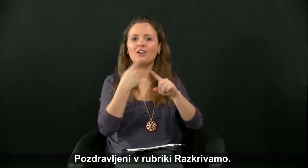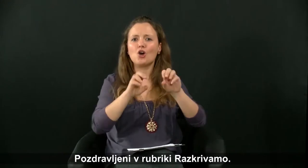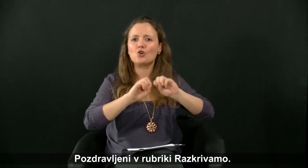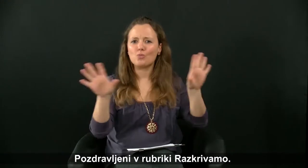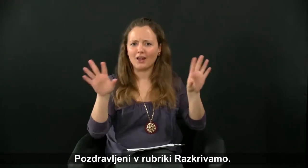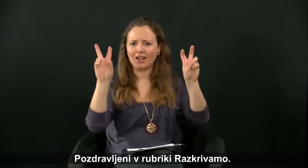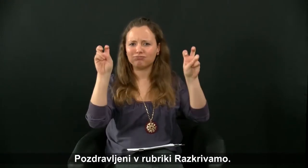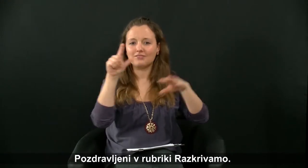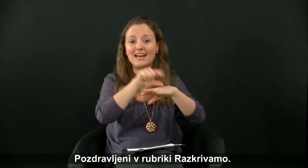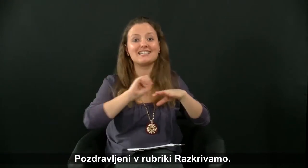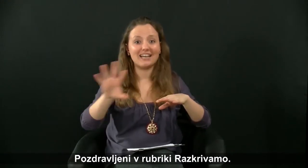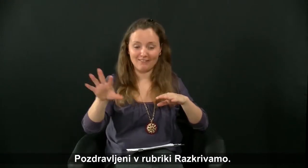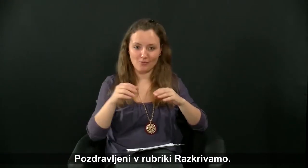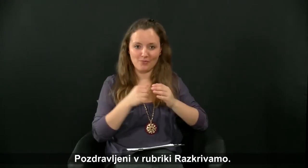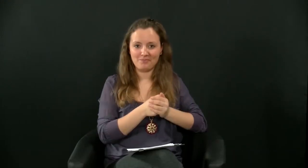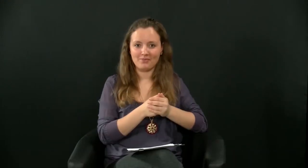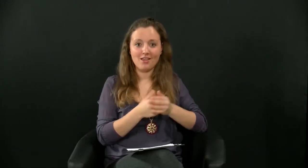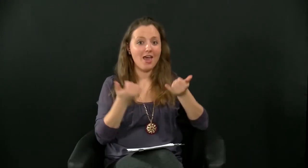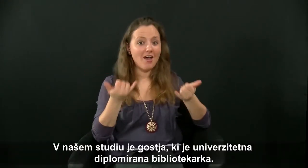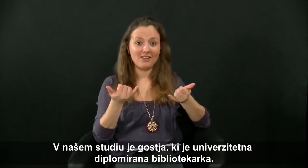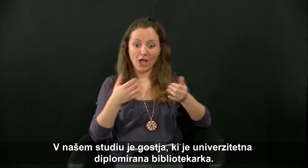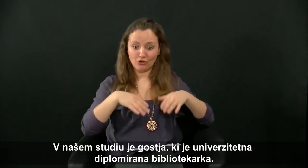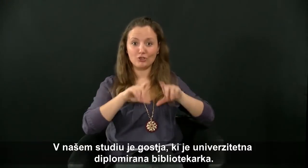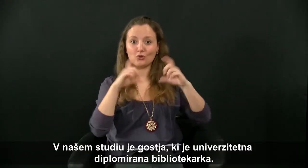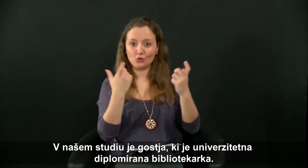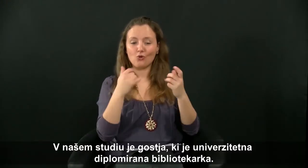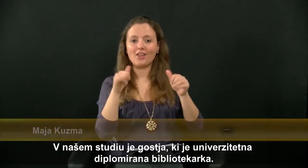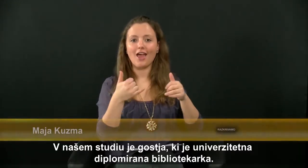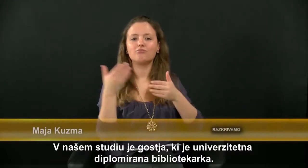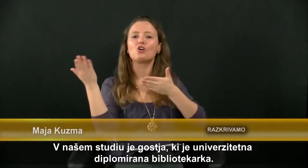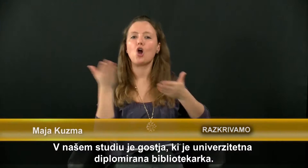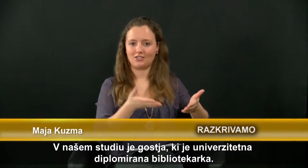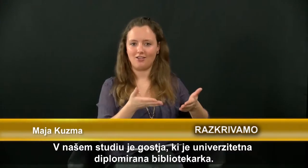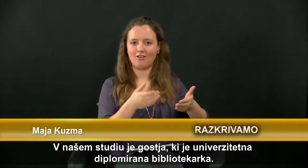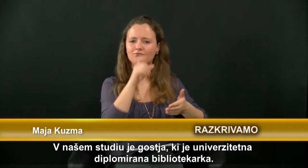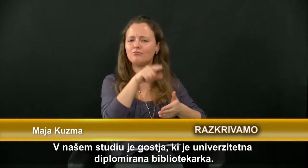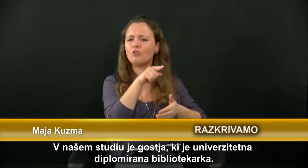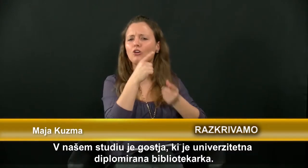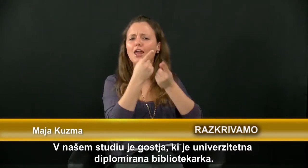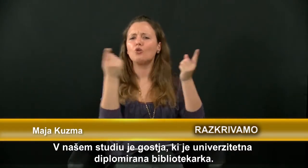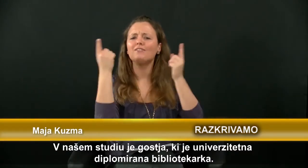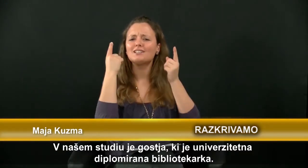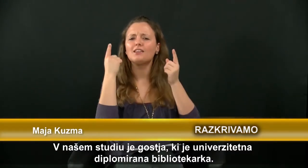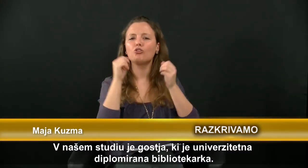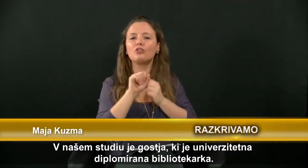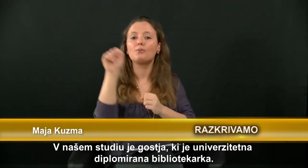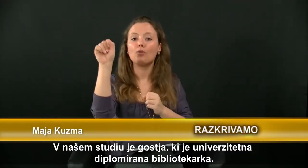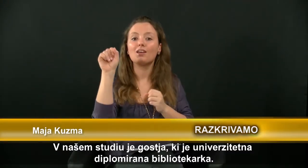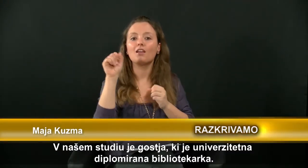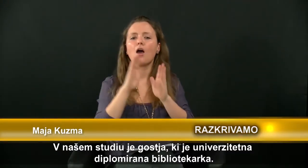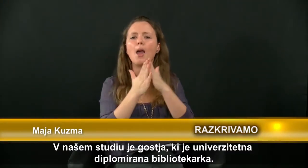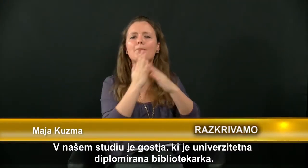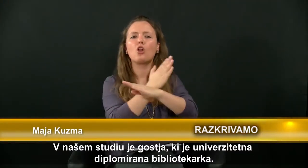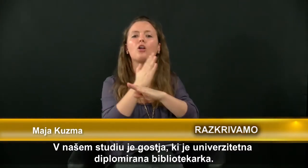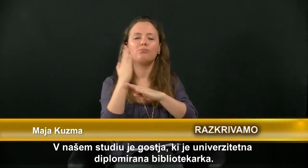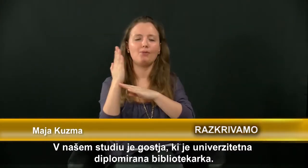pripravljeni v rubriki Razkrivamo. V našem studiu je gostja. Ona je univerzitetno